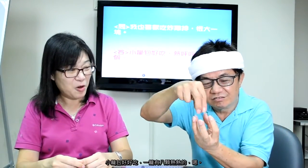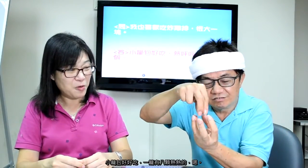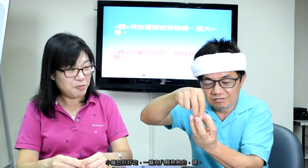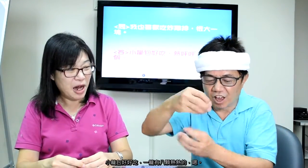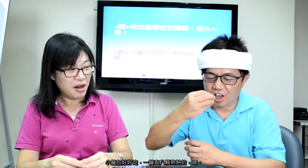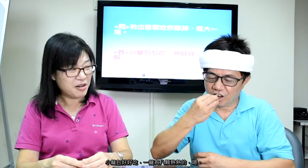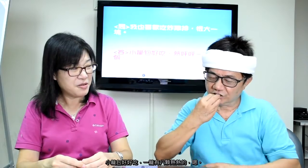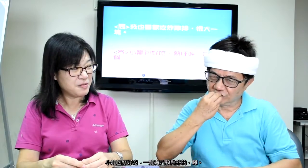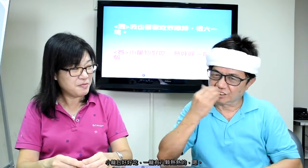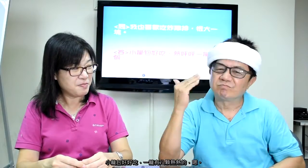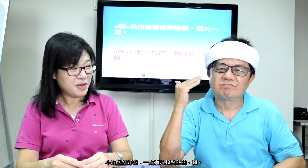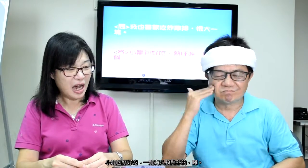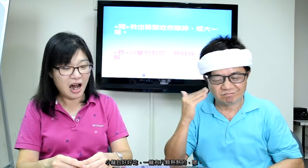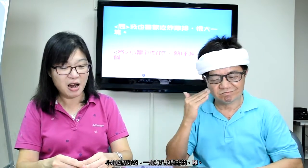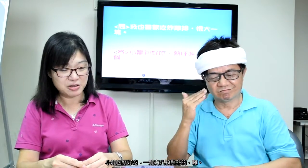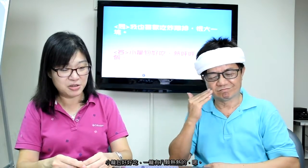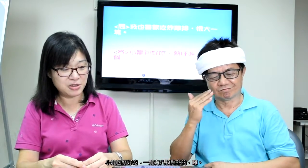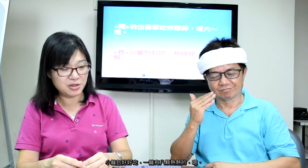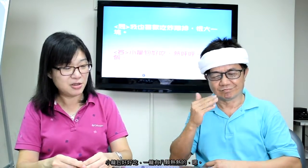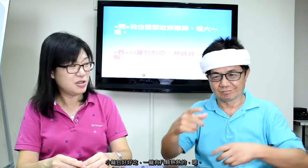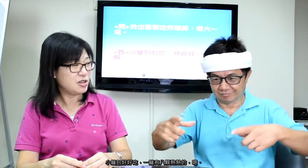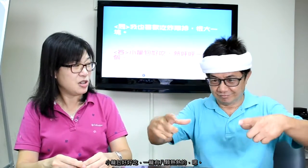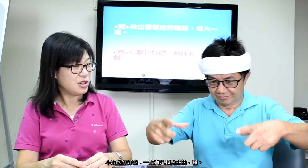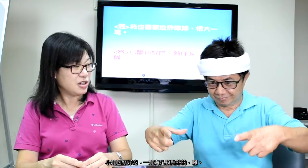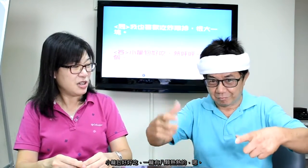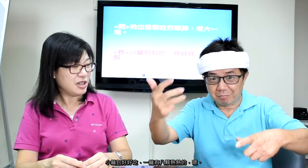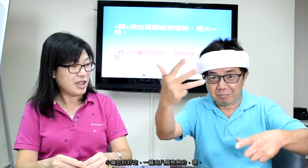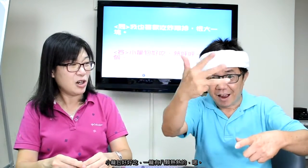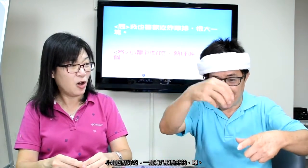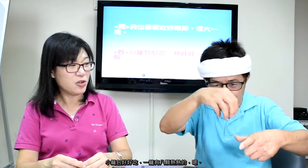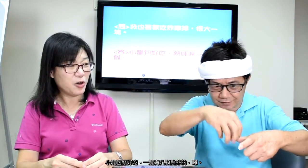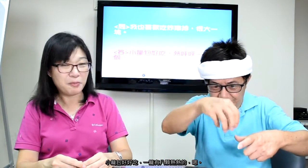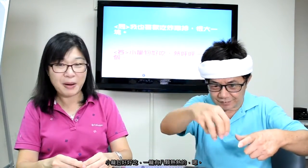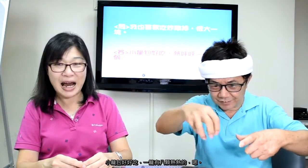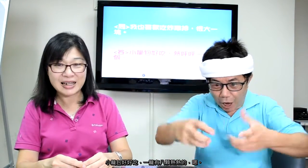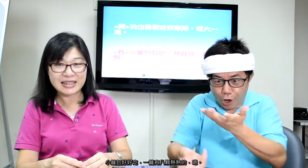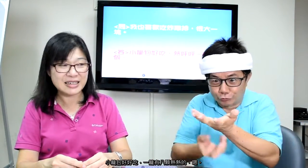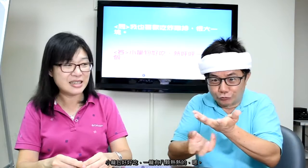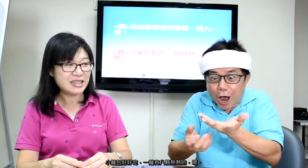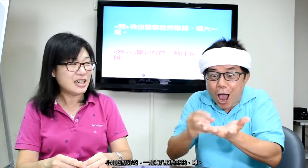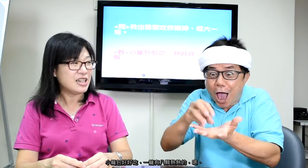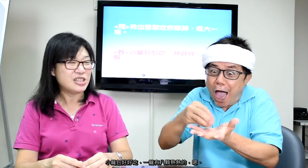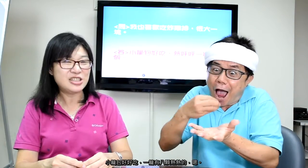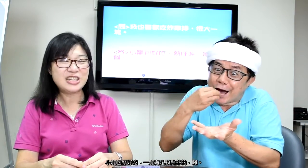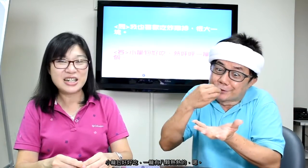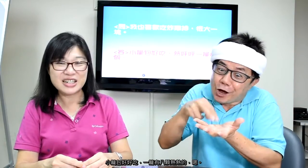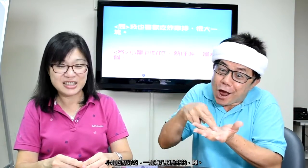小笼包好好吃，一笼有八颗，热